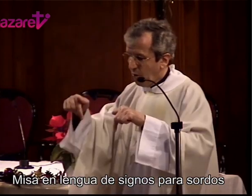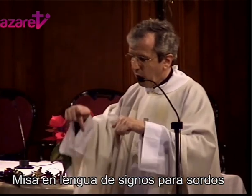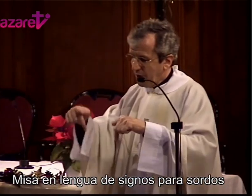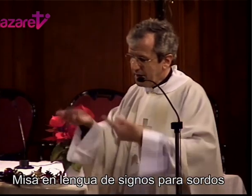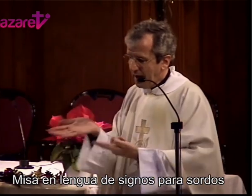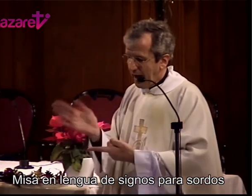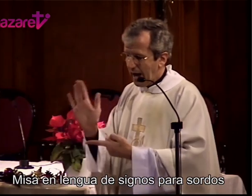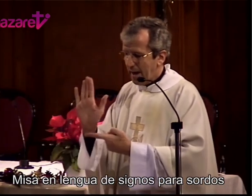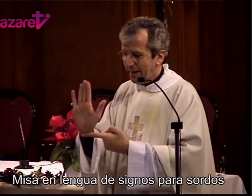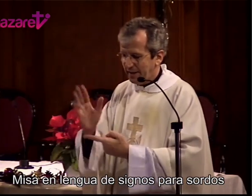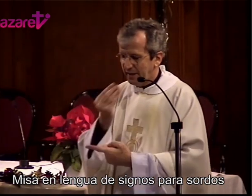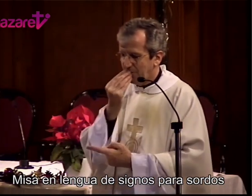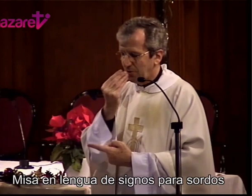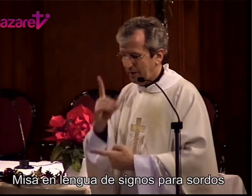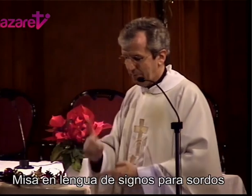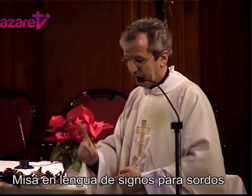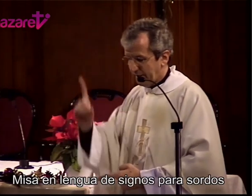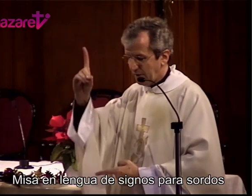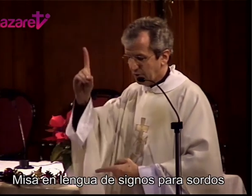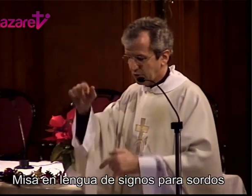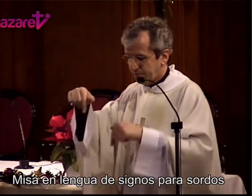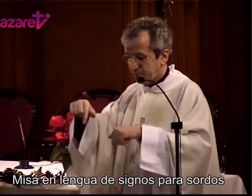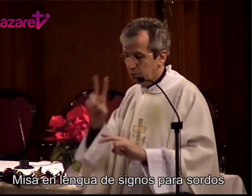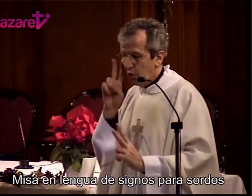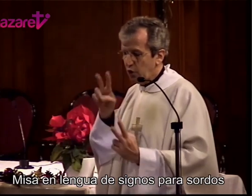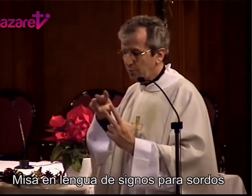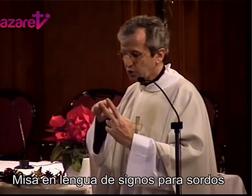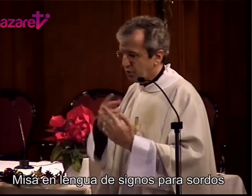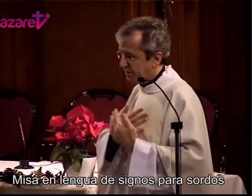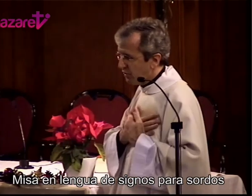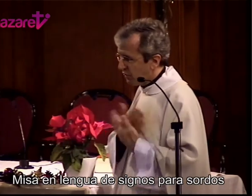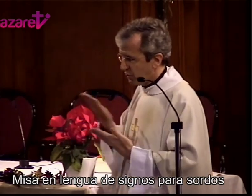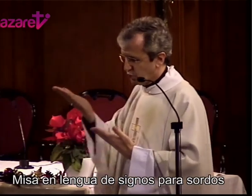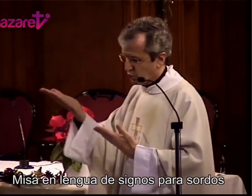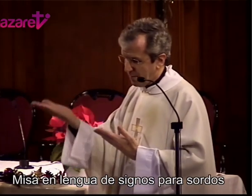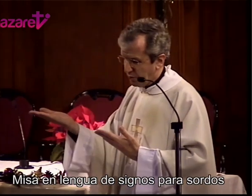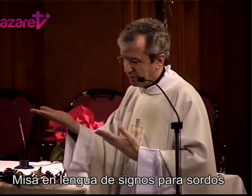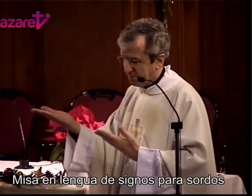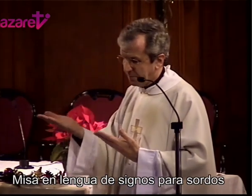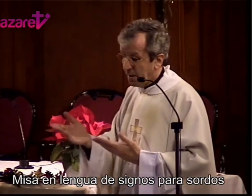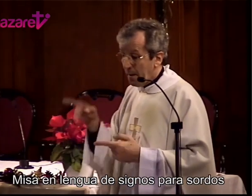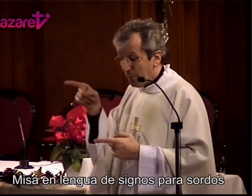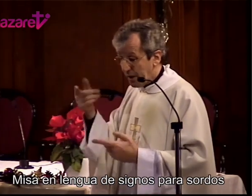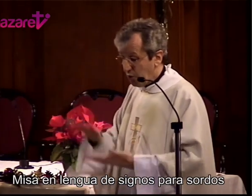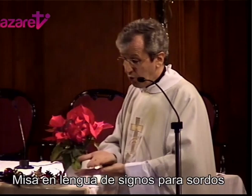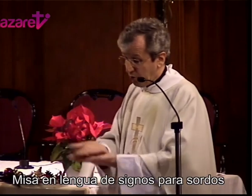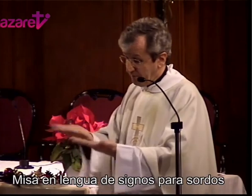Hoy ha aparecido la bondad de Dios. Hoy hemos conocido su amor. Por ello,